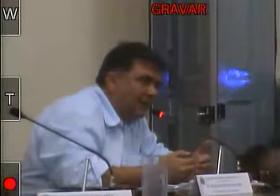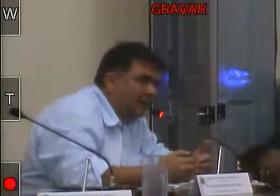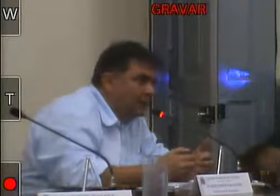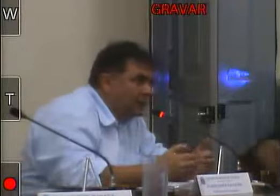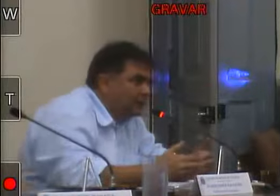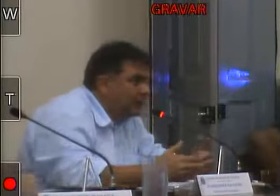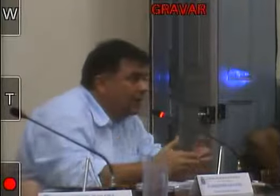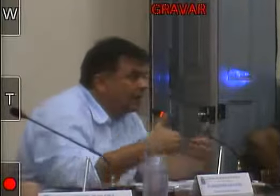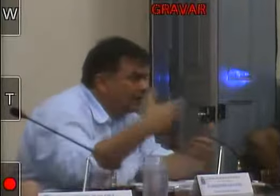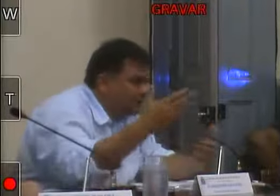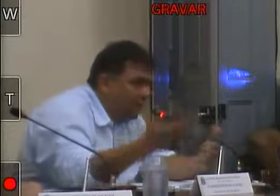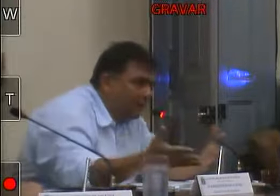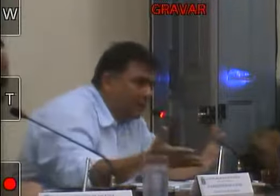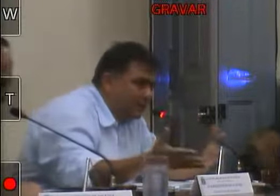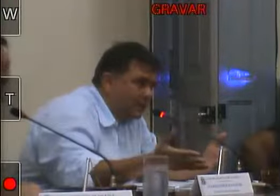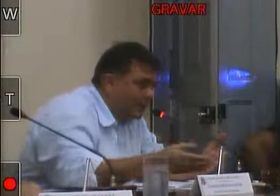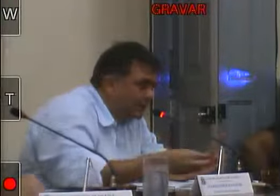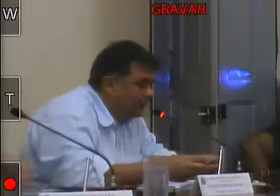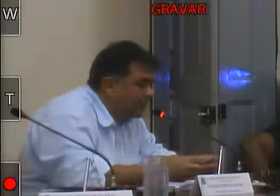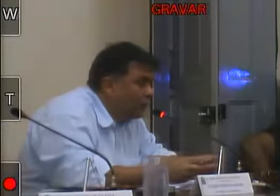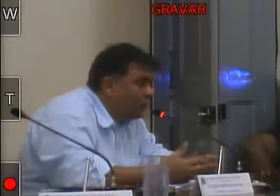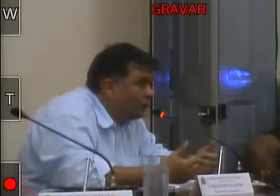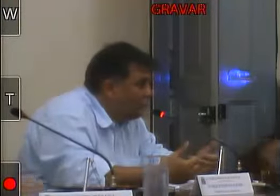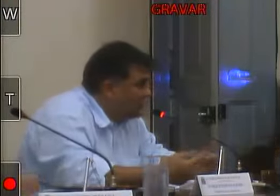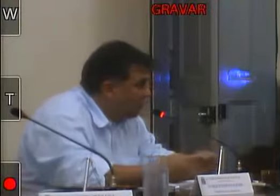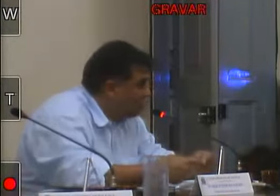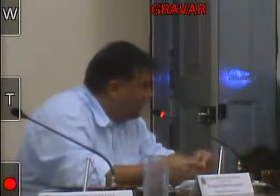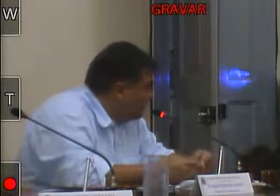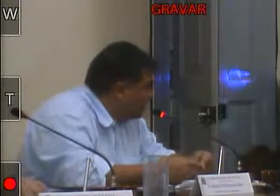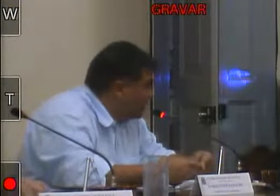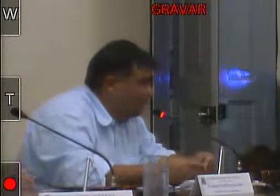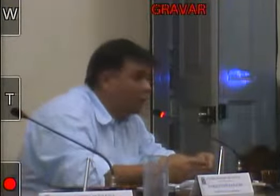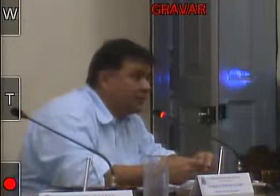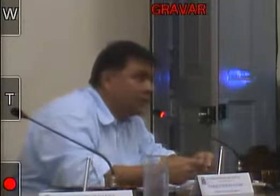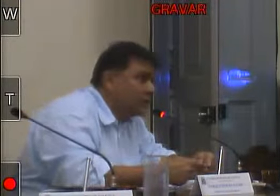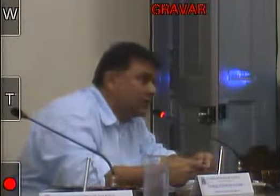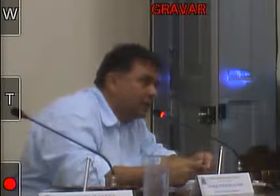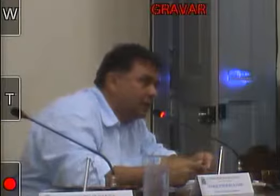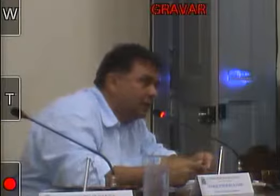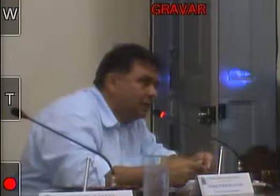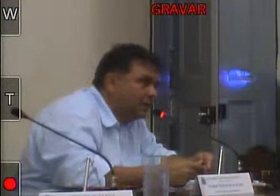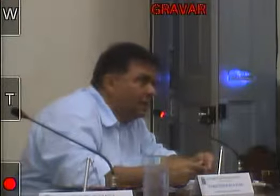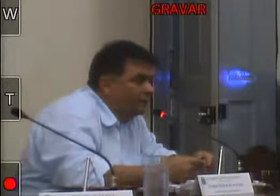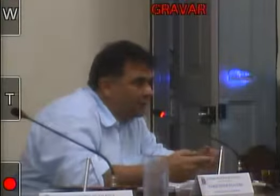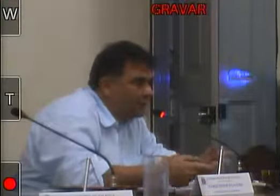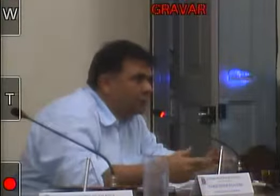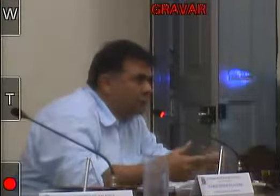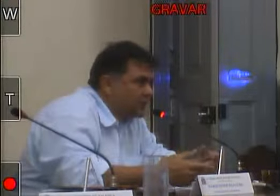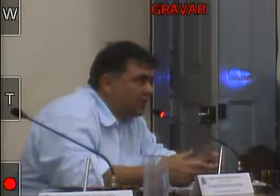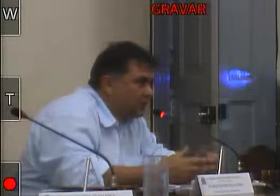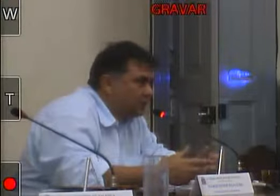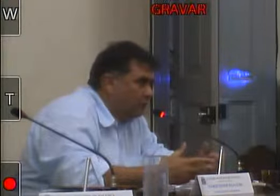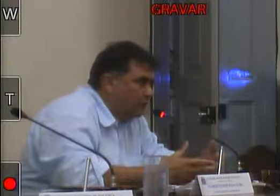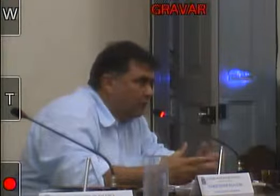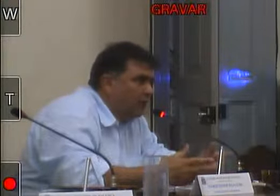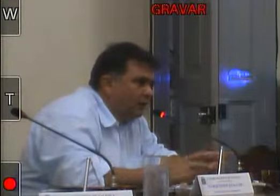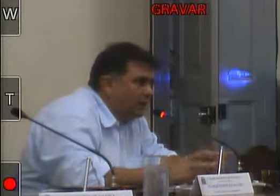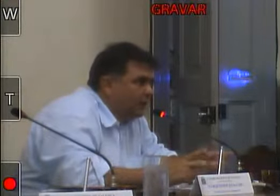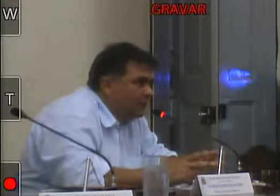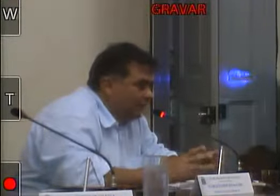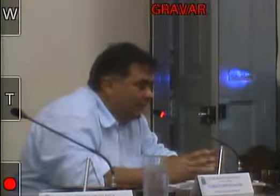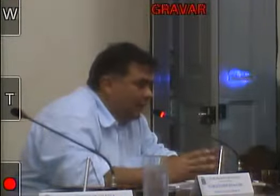SEDAI, se ia ser feita a ligação ali. Então, ontem eu conversei com o gerente da SEDAI, conversei com a Luciane, que foi a responsável pelo SO,